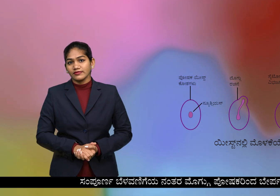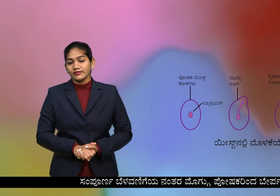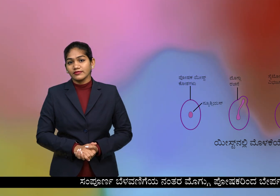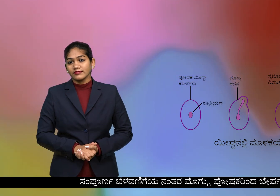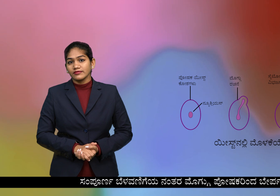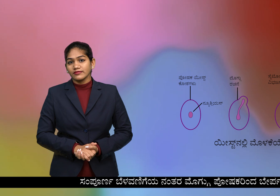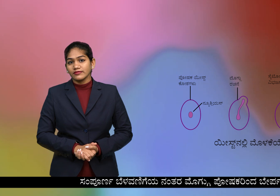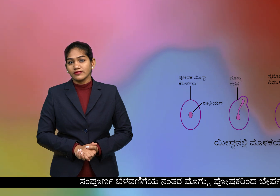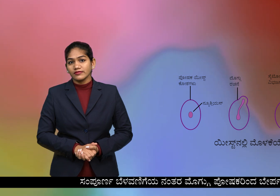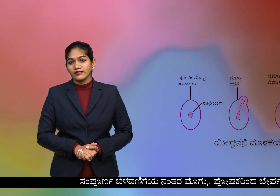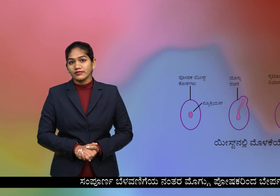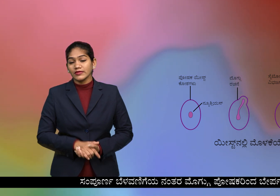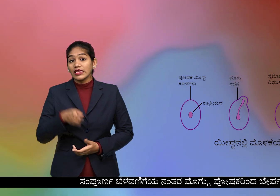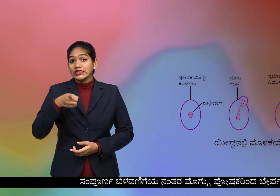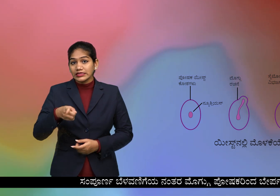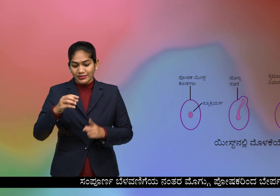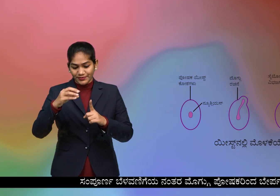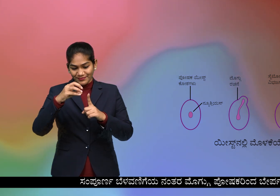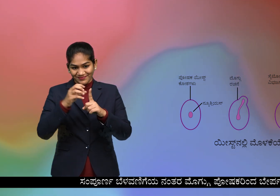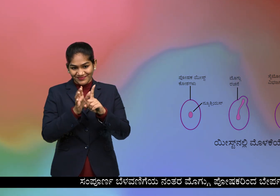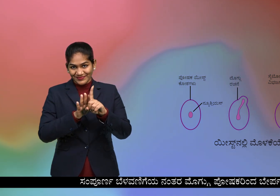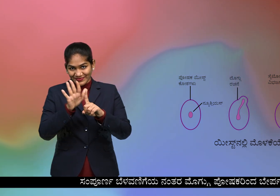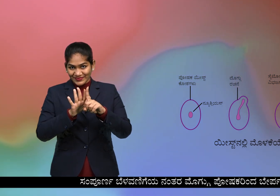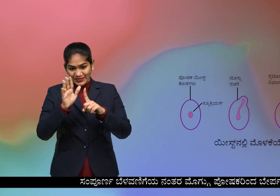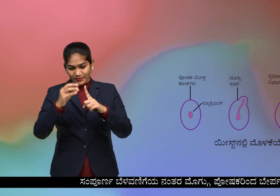ಸಂಪೂರ್ಣ ಬೆಳವಣಿಗೆಯ ನಂತರ ಮೊಗ್ಗು ಪೋಷಕರಿಂದ ಬೇರುತ್ತದೆ